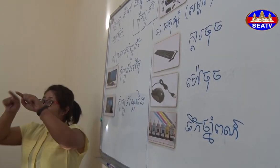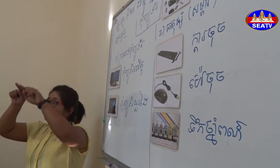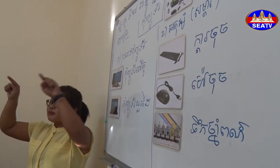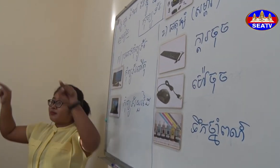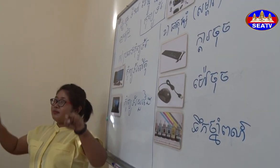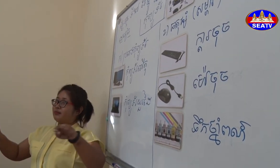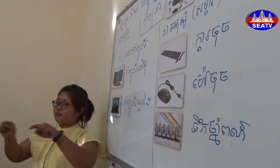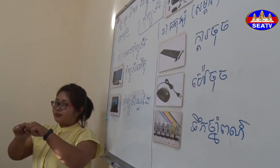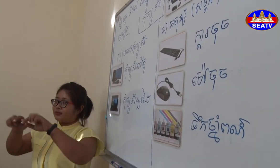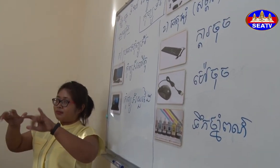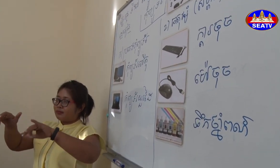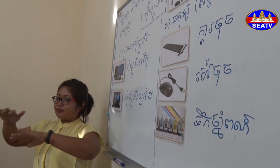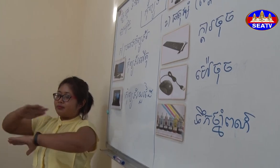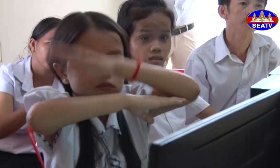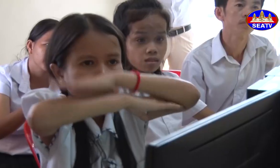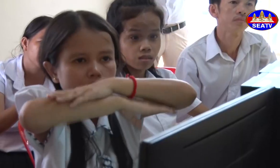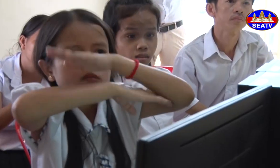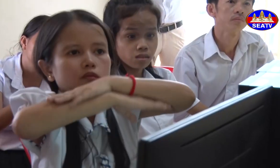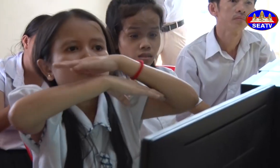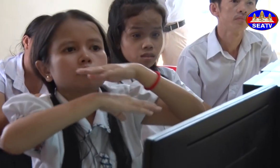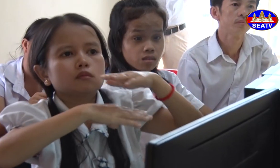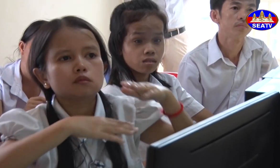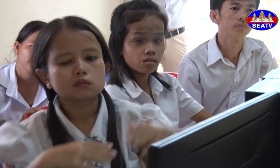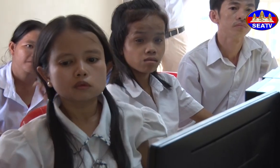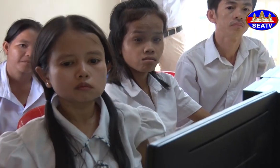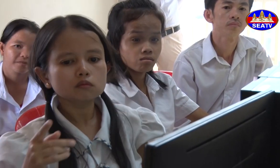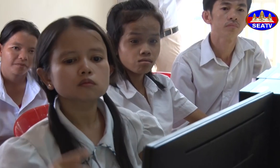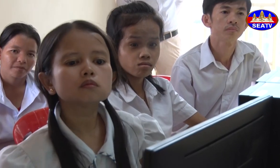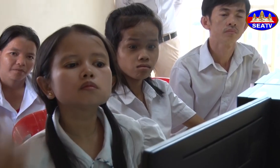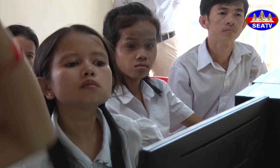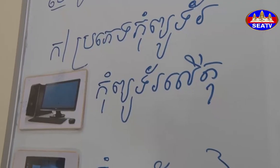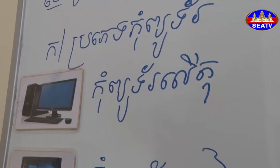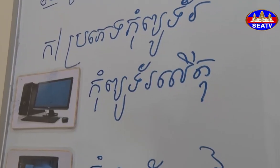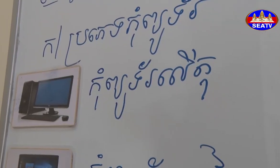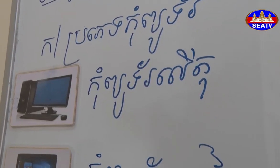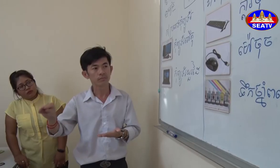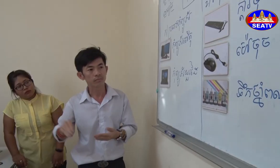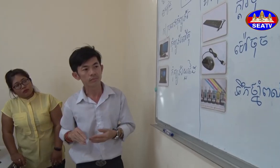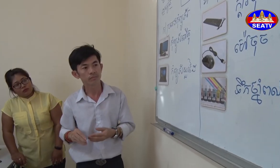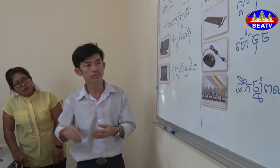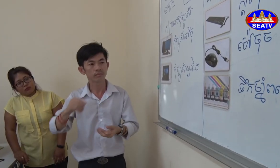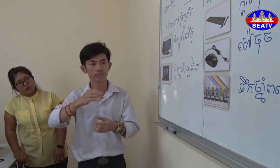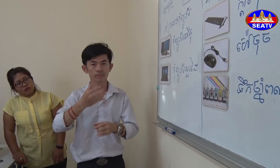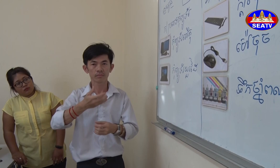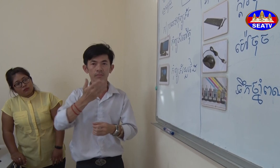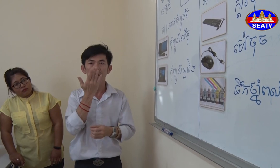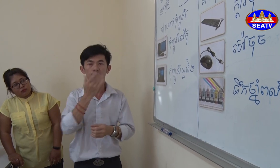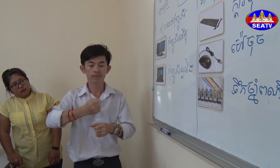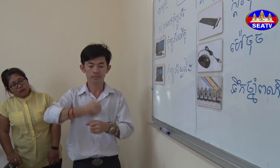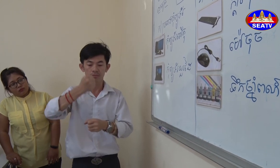ងភាសាខ្មែរដល់មនុស្សថ្លង់ហើយការបង្រៀននេះគឺស្ថិតនៅក្នុងគម្រោងកម្មវិធីអភិវឌ្ឍមនុស្សថ្លង់នៃអង្គការ Marinol ចឹងយើងគឺជាកម្មវិ